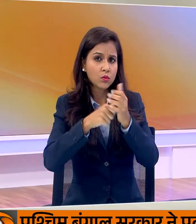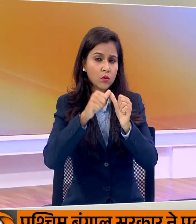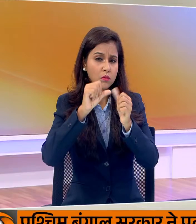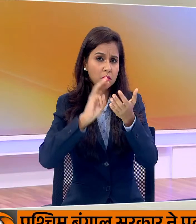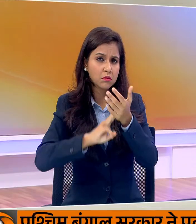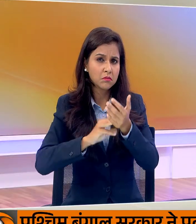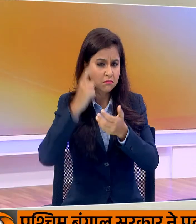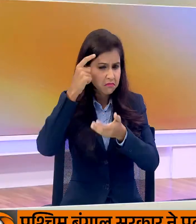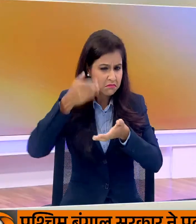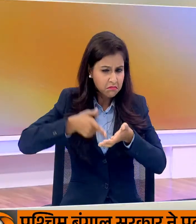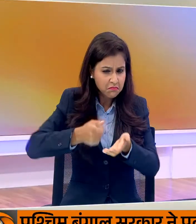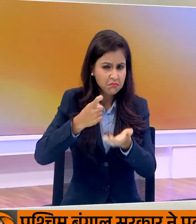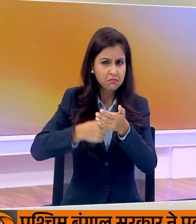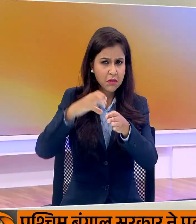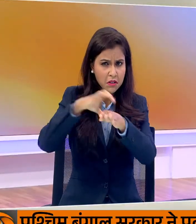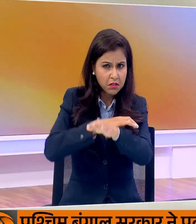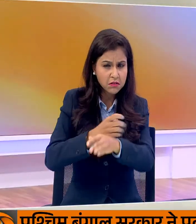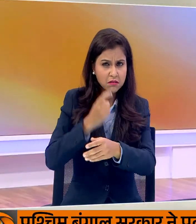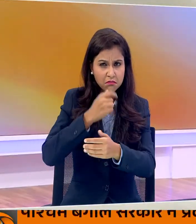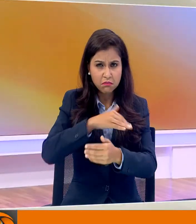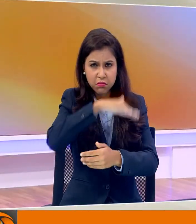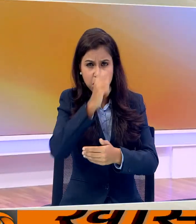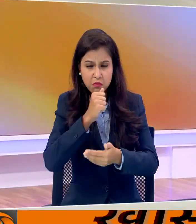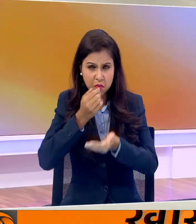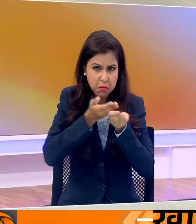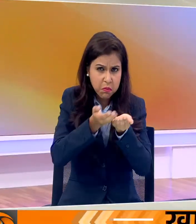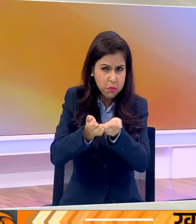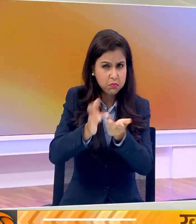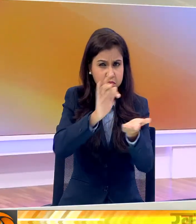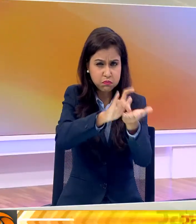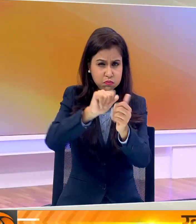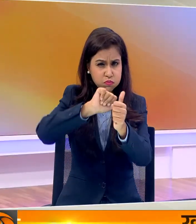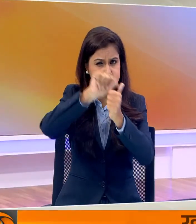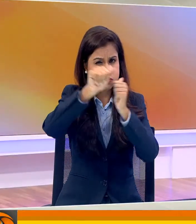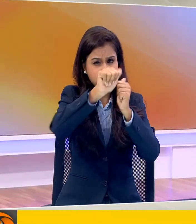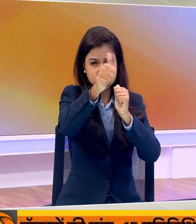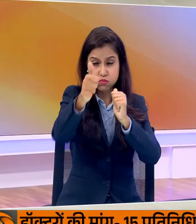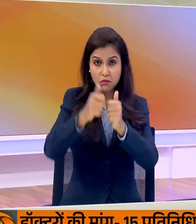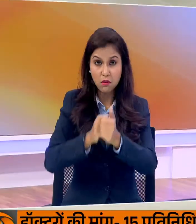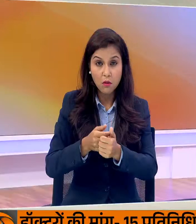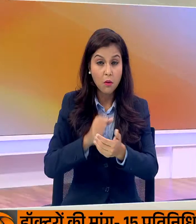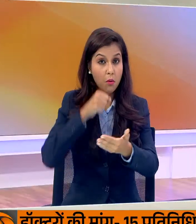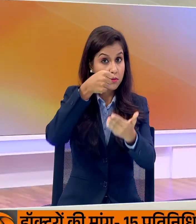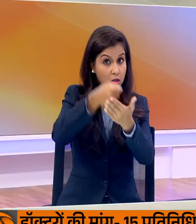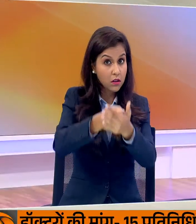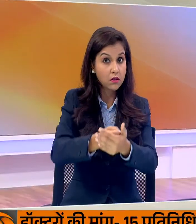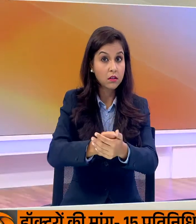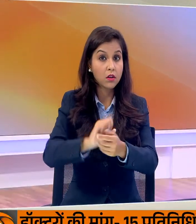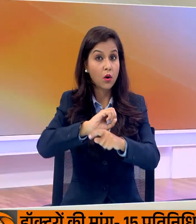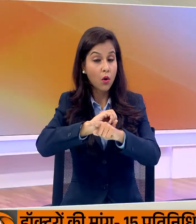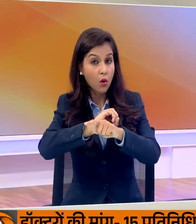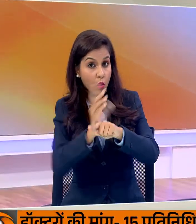नाले, रेगिस्तान, जल थल और वायु मार्ग, दुर्गम गांवों में जाकर कोविड टीकाकरण से